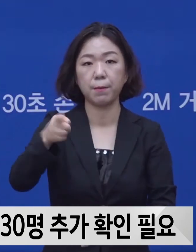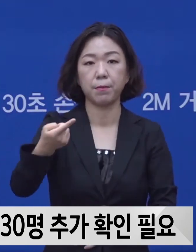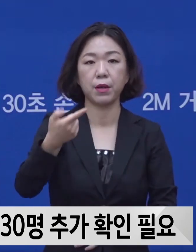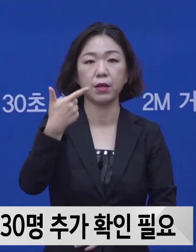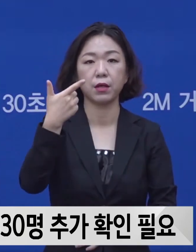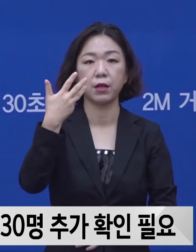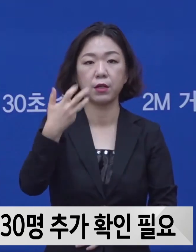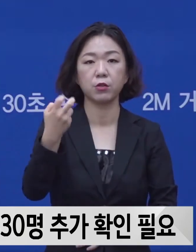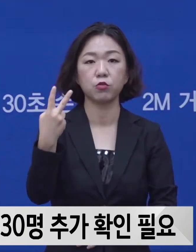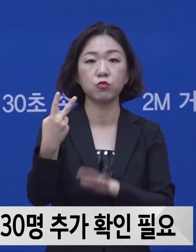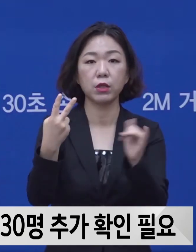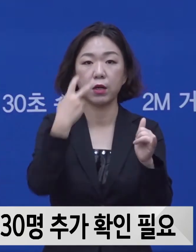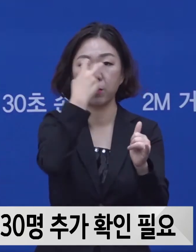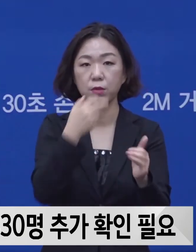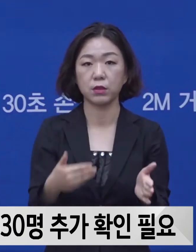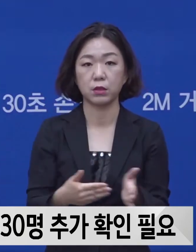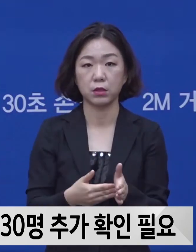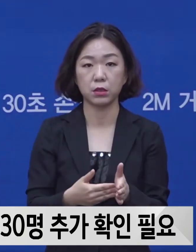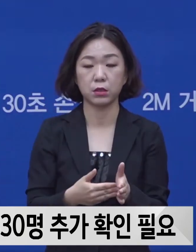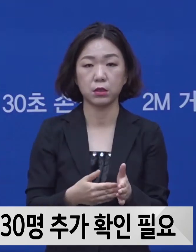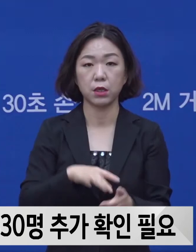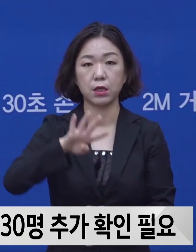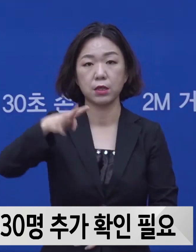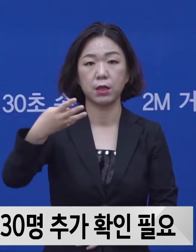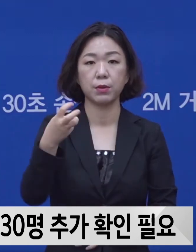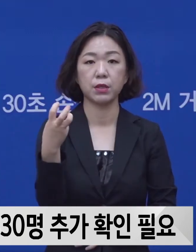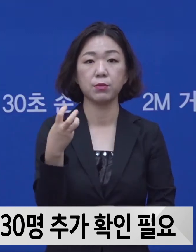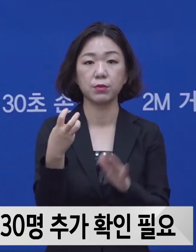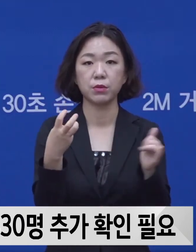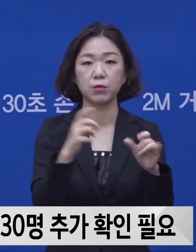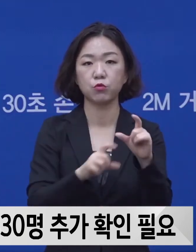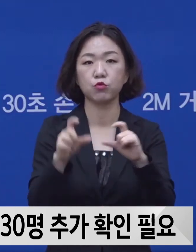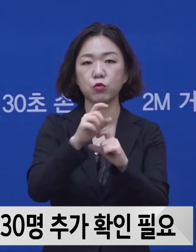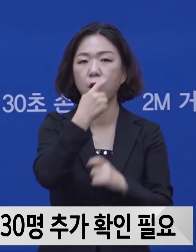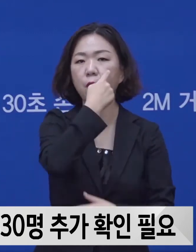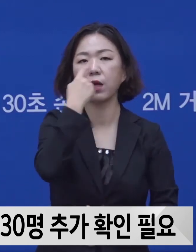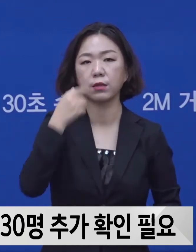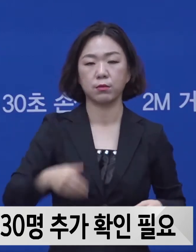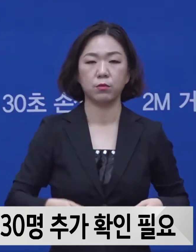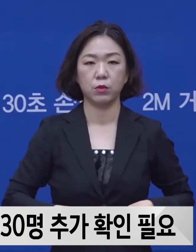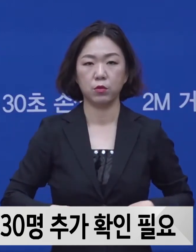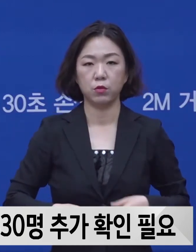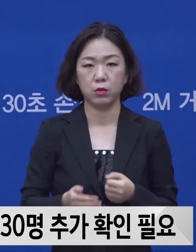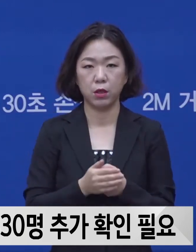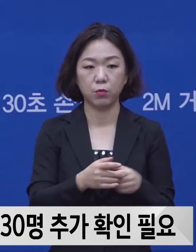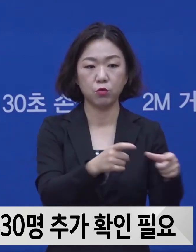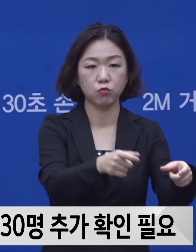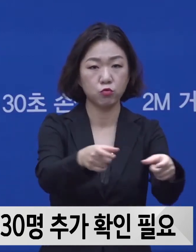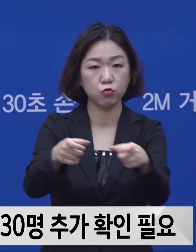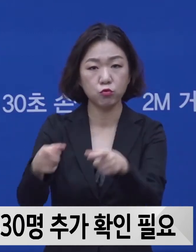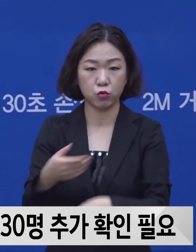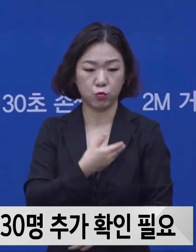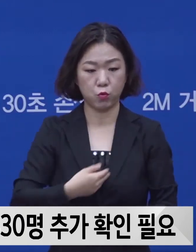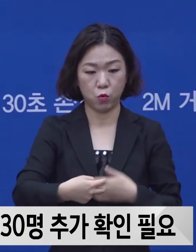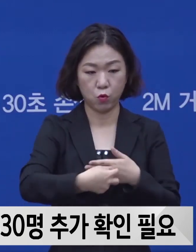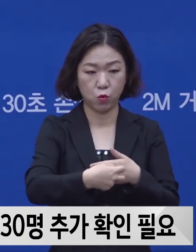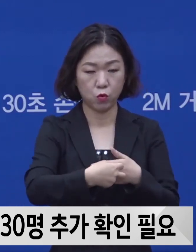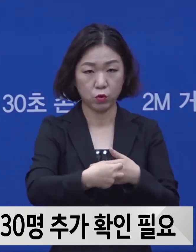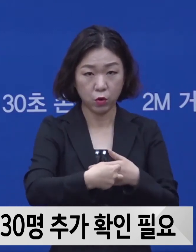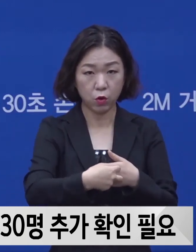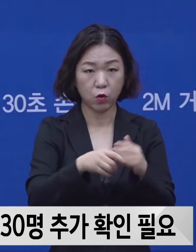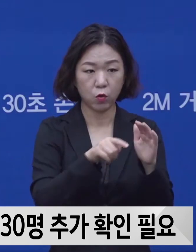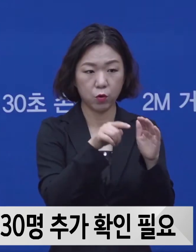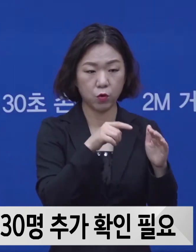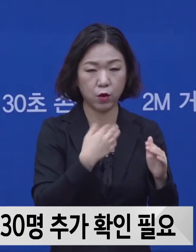182명은 검사 완료되었으며 430명은 추가 확인이 필요하여 구군 보건소를 통해 검사